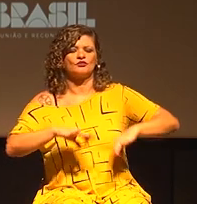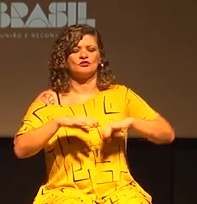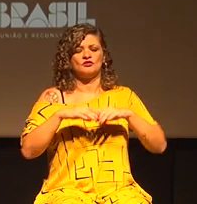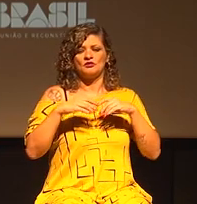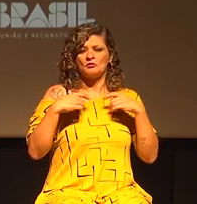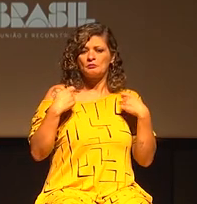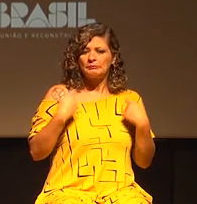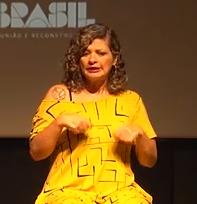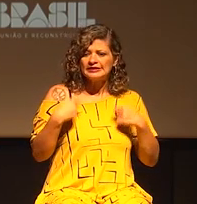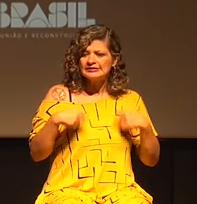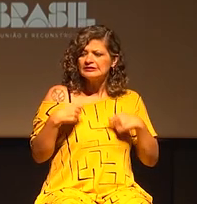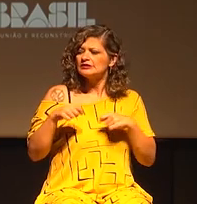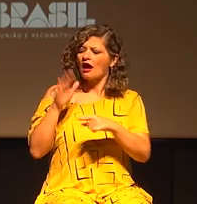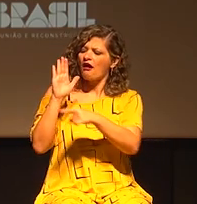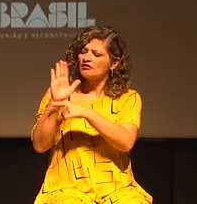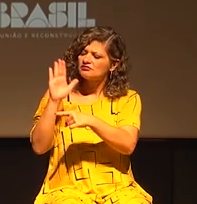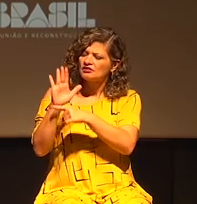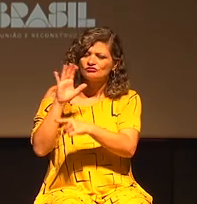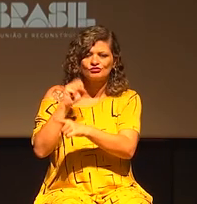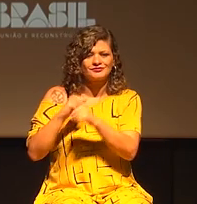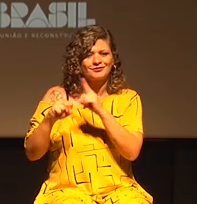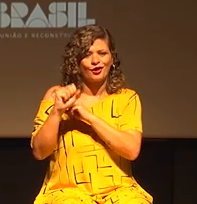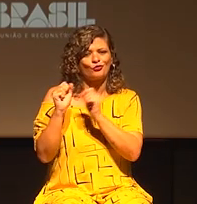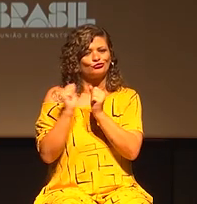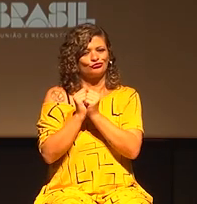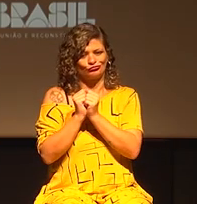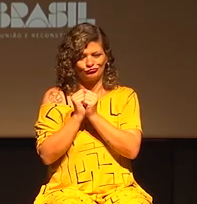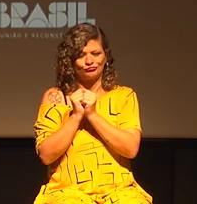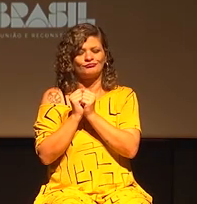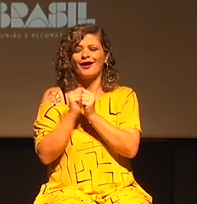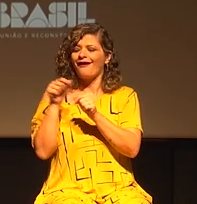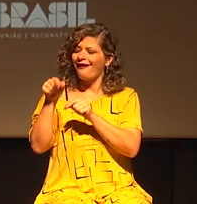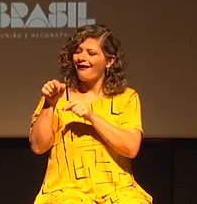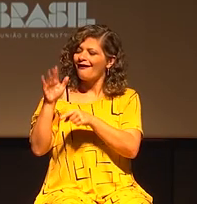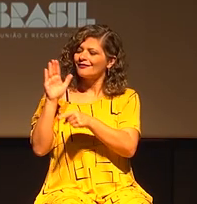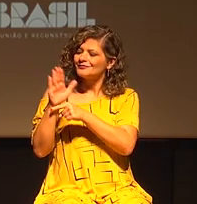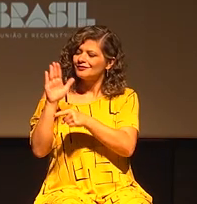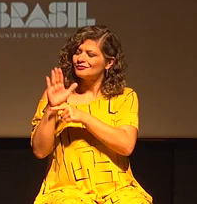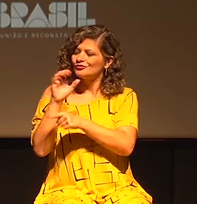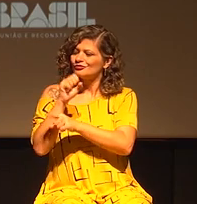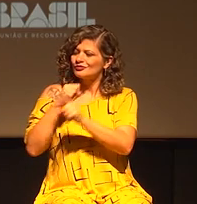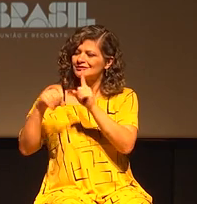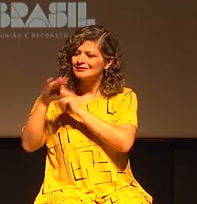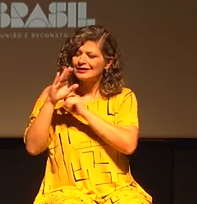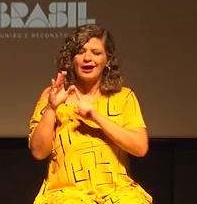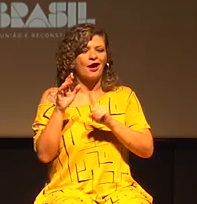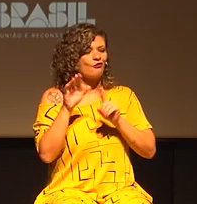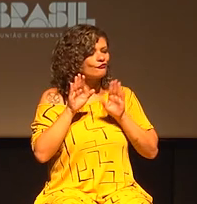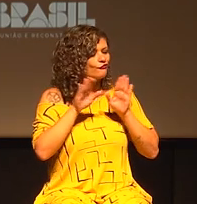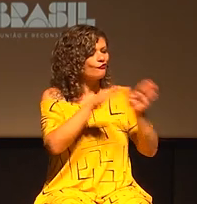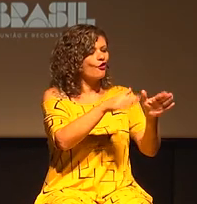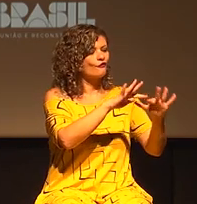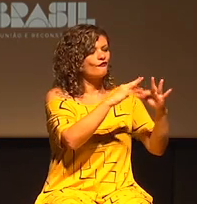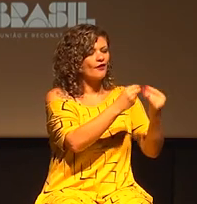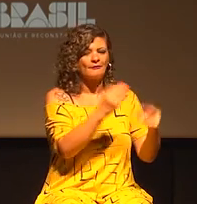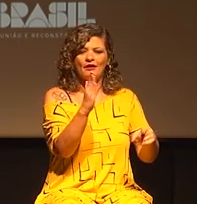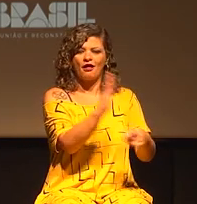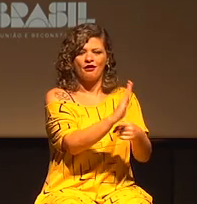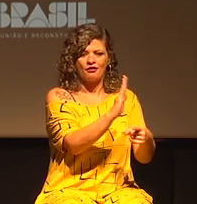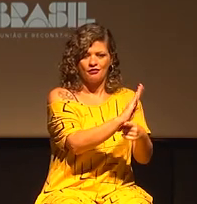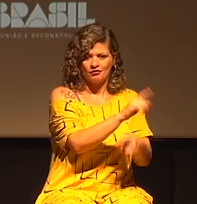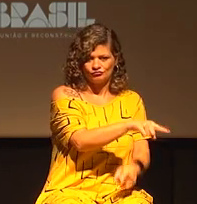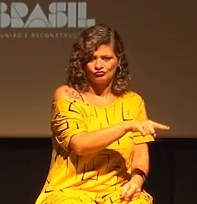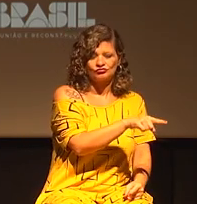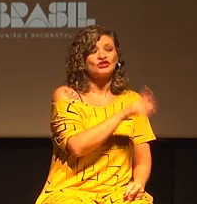importância de um assistente social para acompanhar essas famílias um grupo de famílias focais né que a gente já